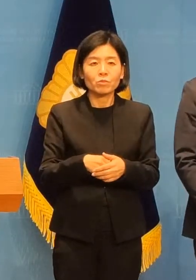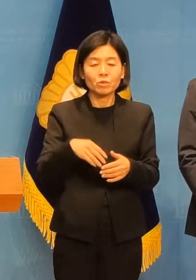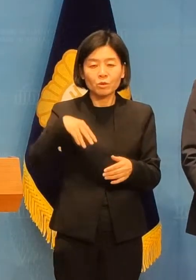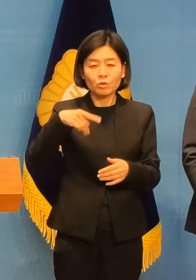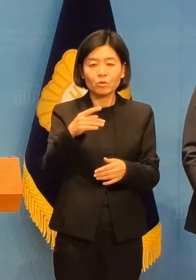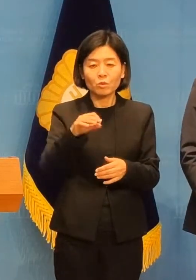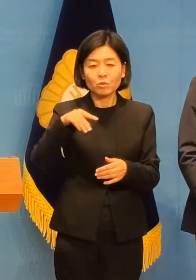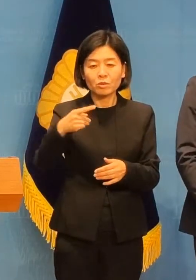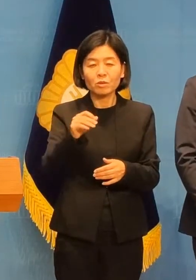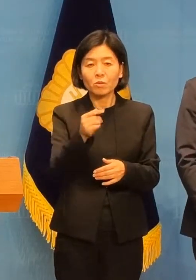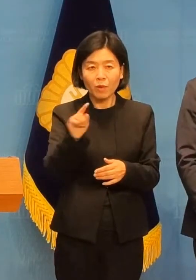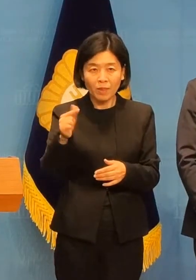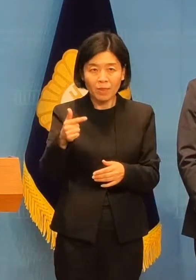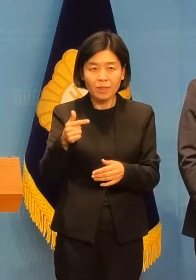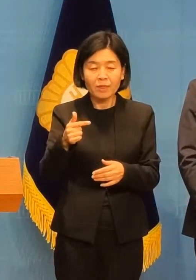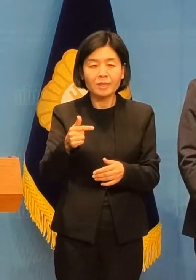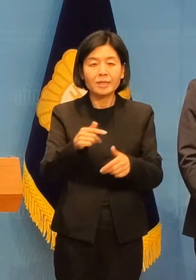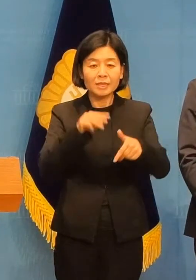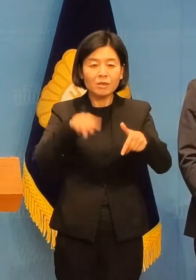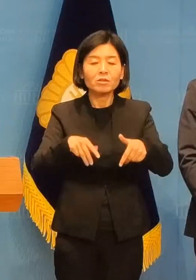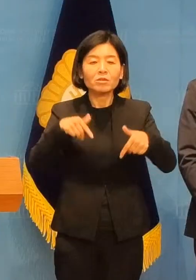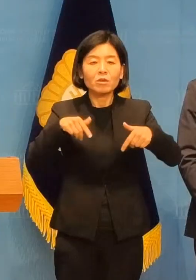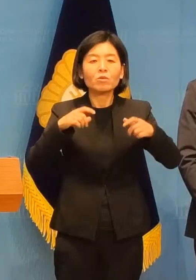송승환 인천서구의회 의장님 오셨습니다.